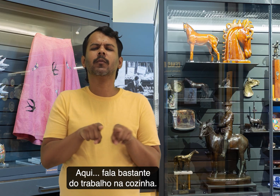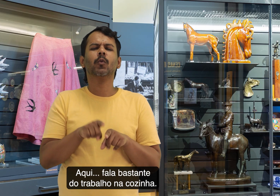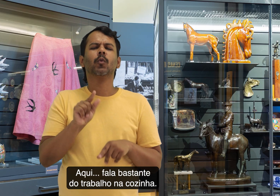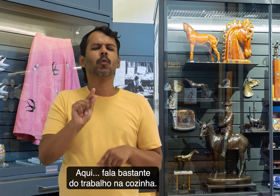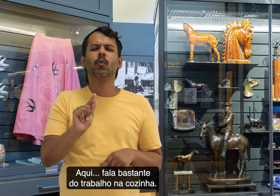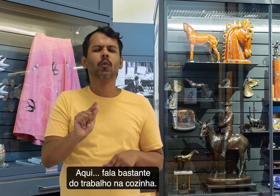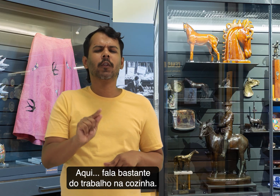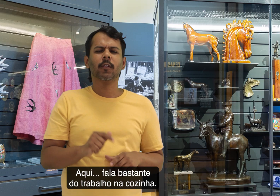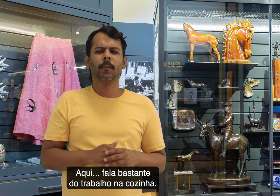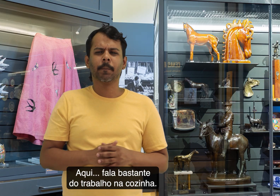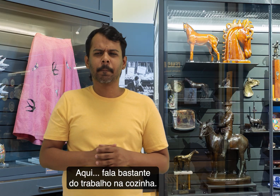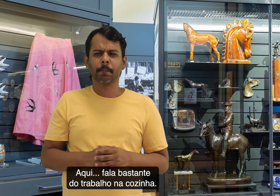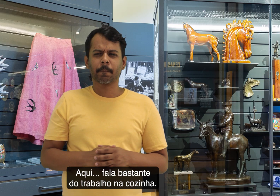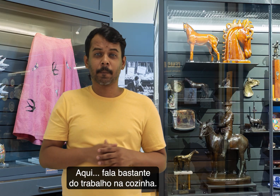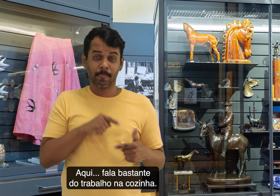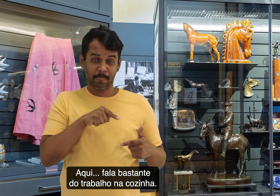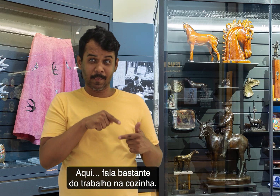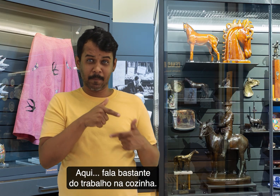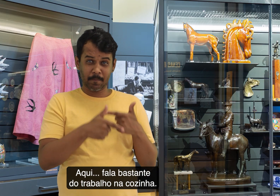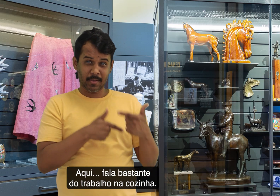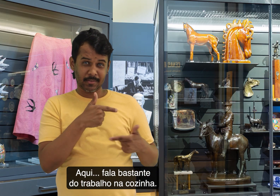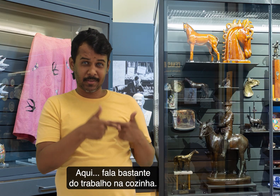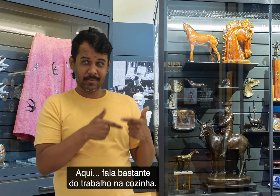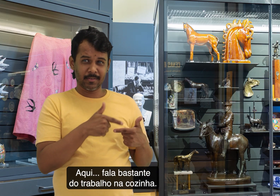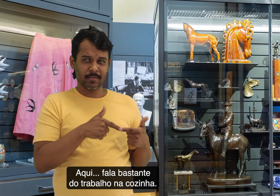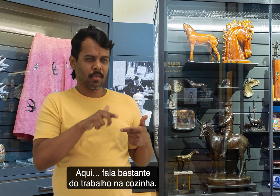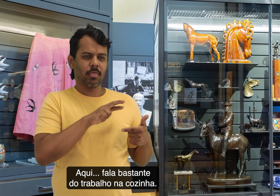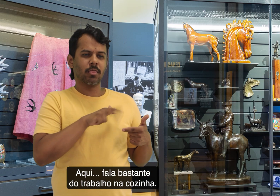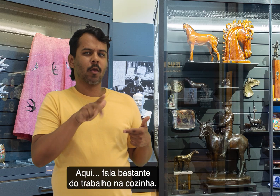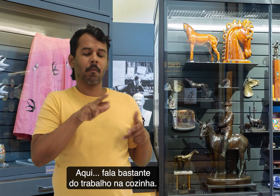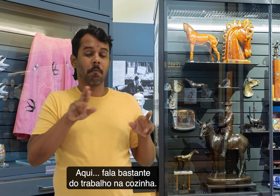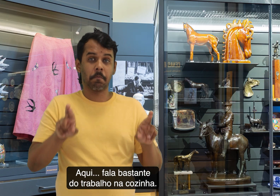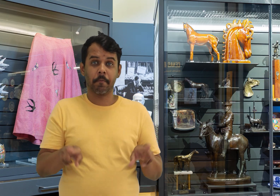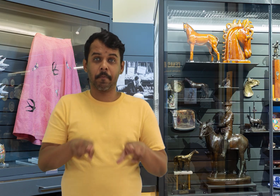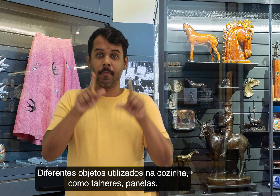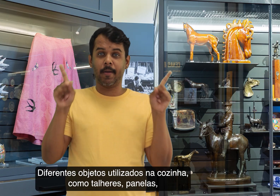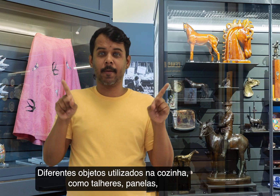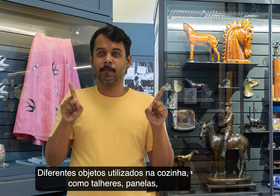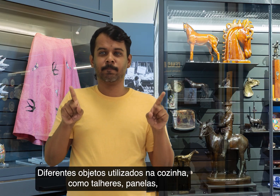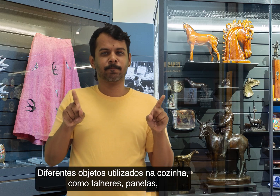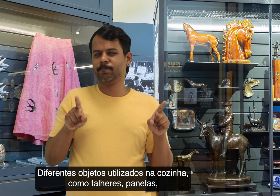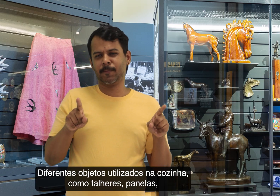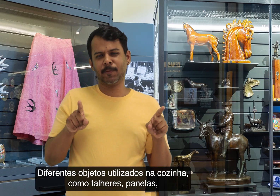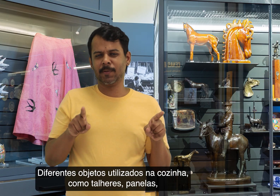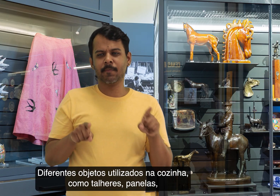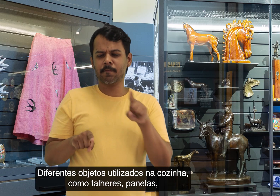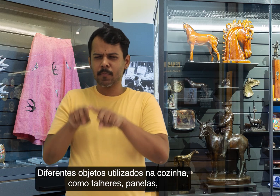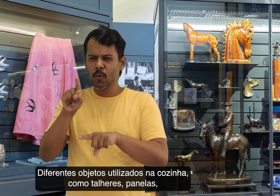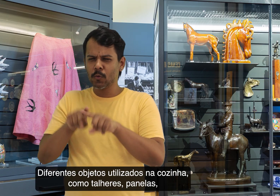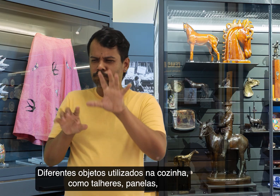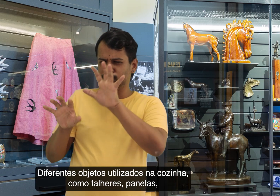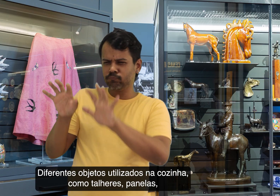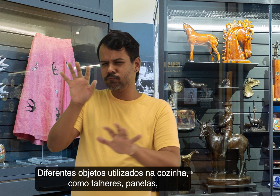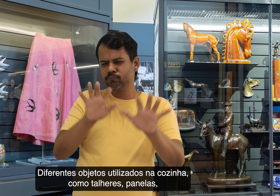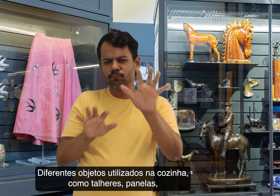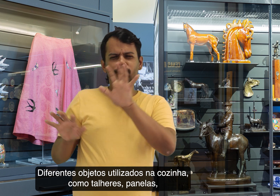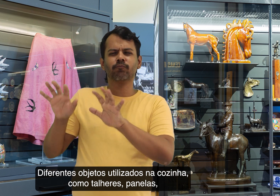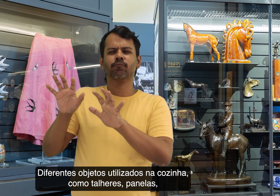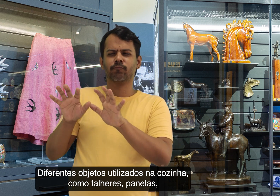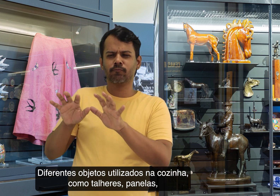aqui fala bastante do trabalho da cozinha. Diferentes objetos utilizados na cozinha,